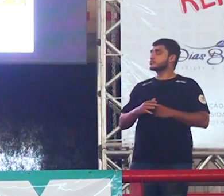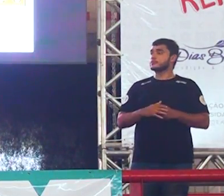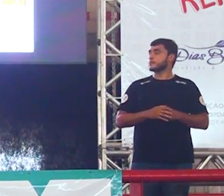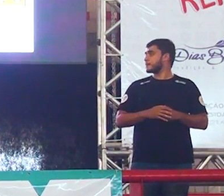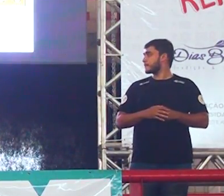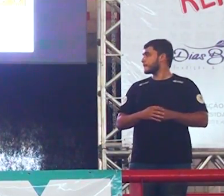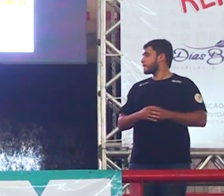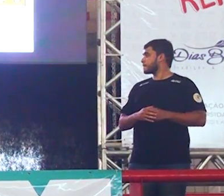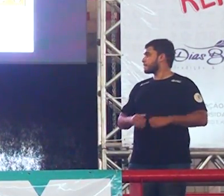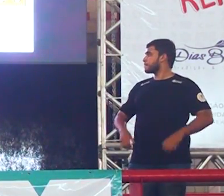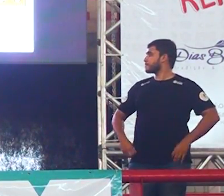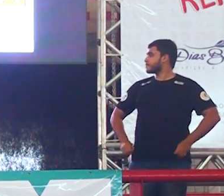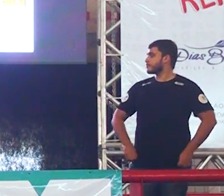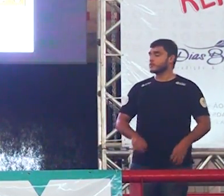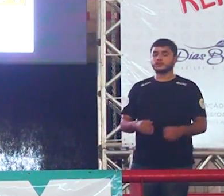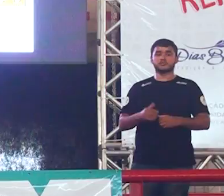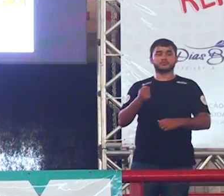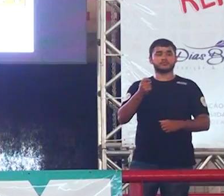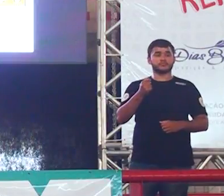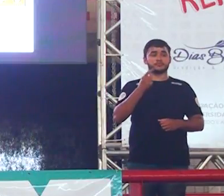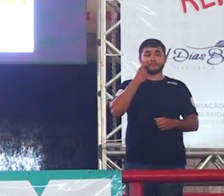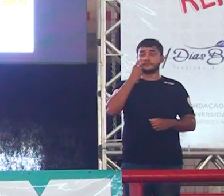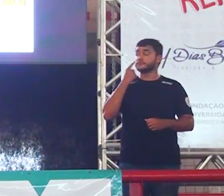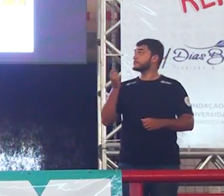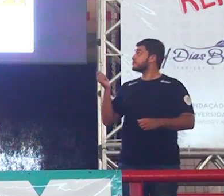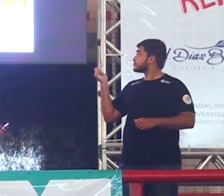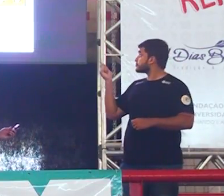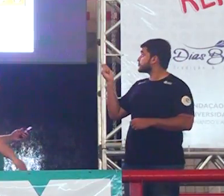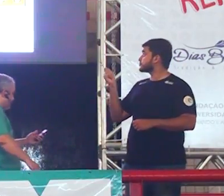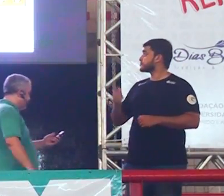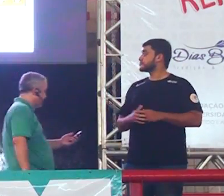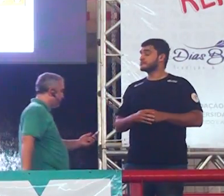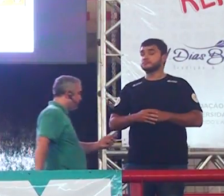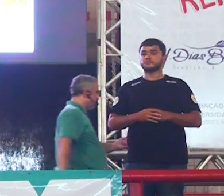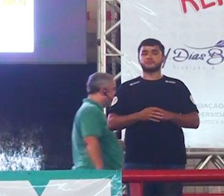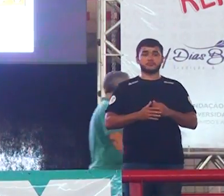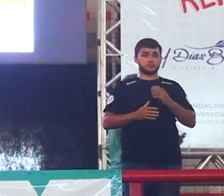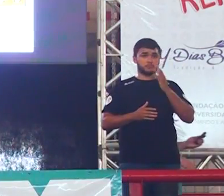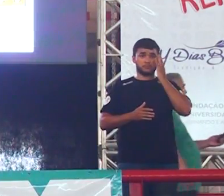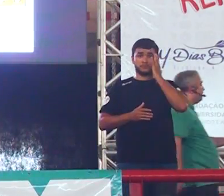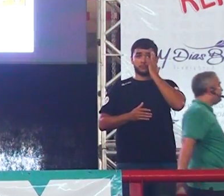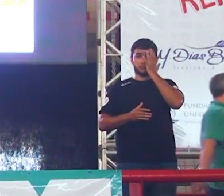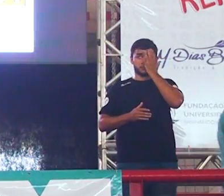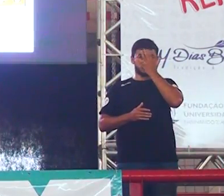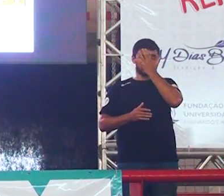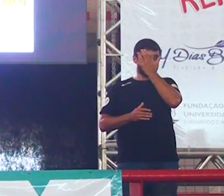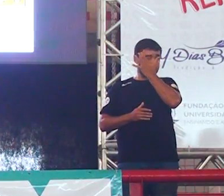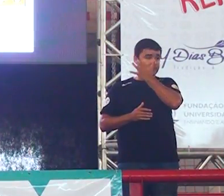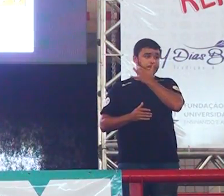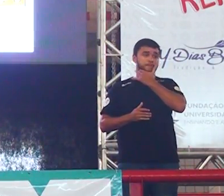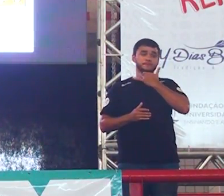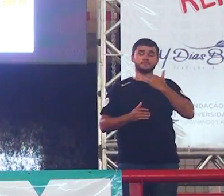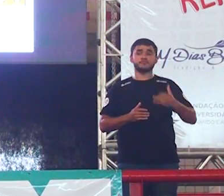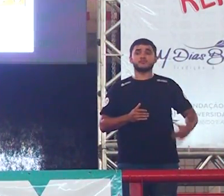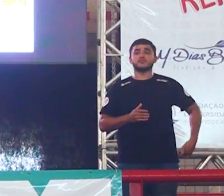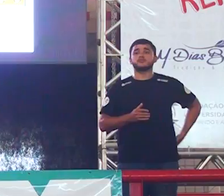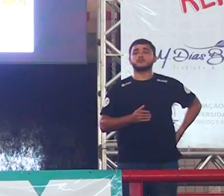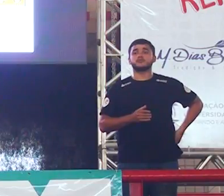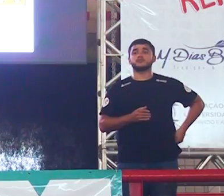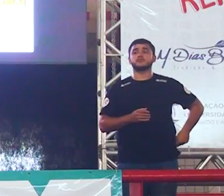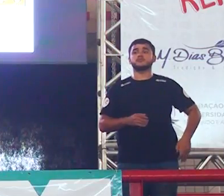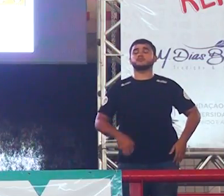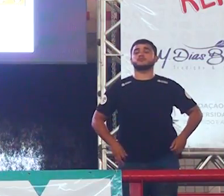O laserzinho aqui, como é que é, hein? Me ajuda aqui, por favor. Ô, senhor, obrigado pela gentileza, viu? Você é muito